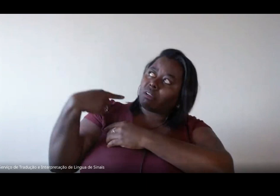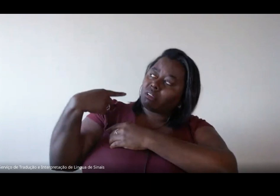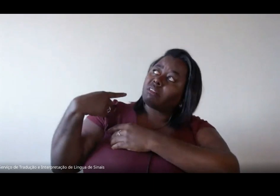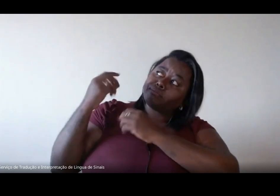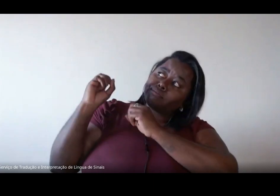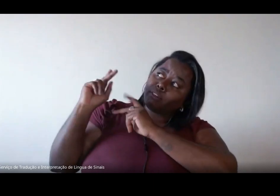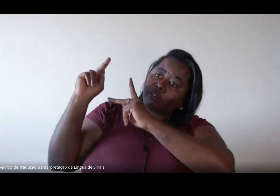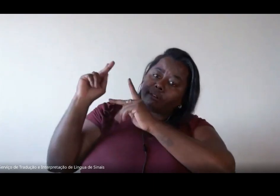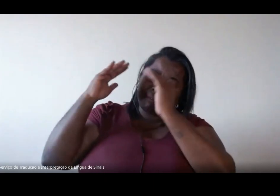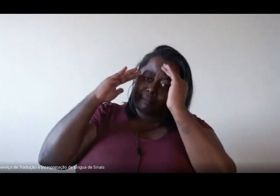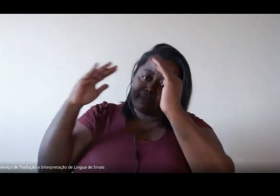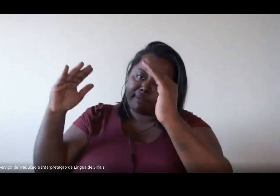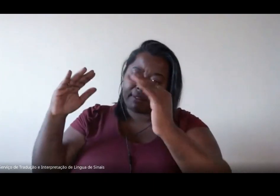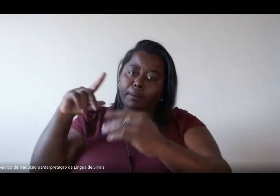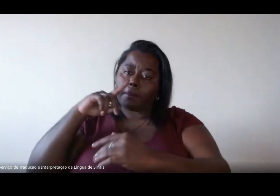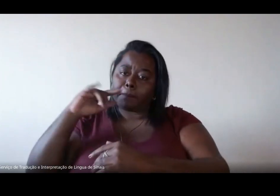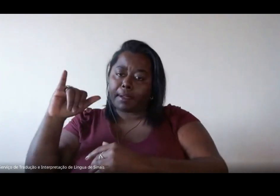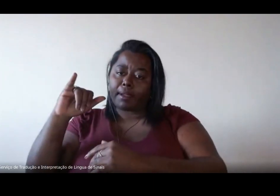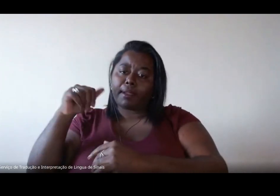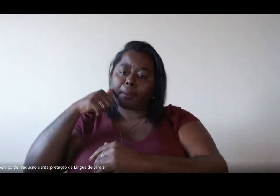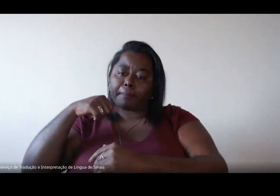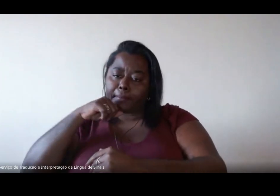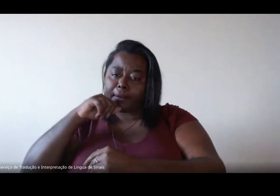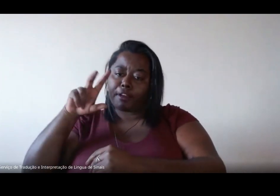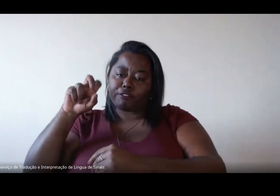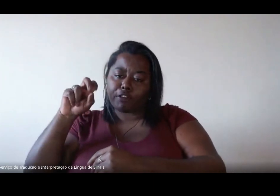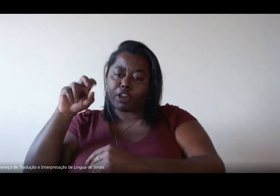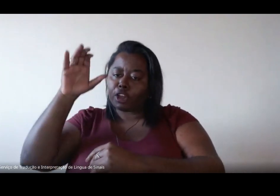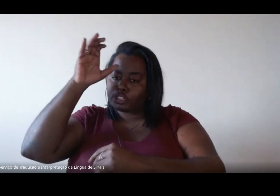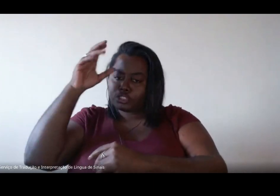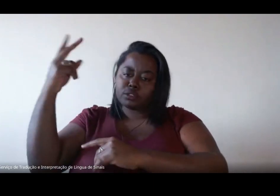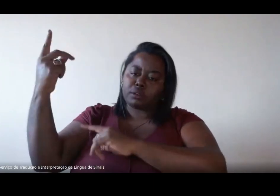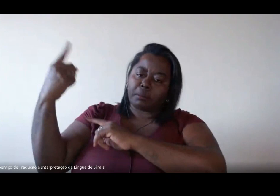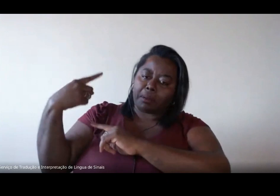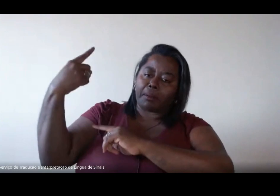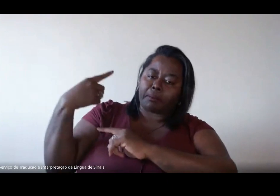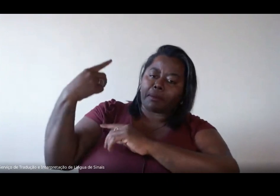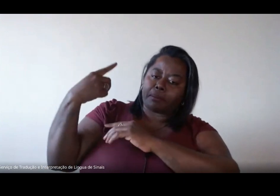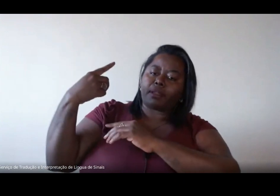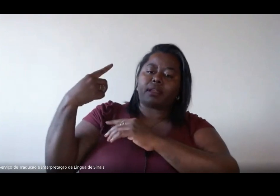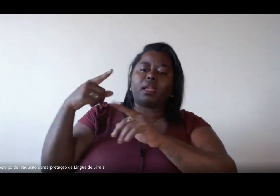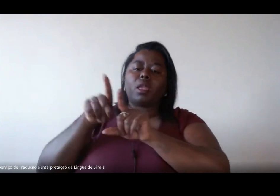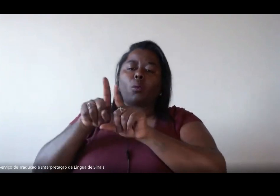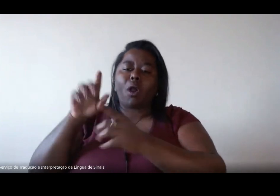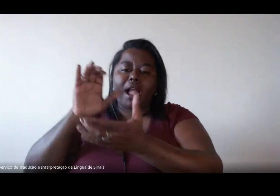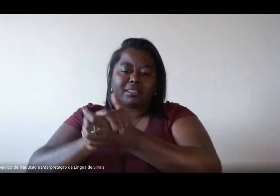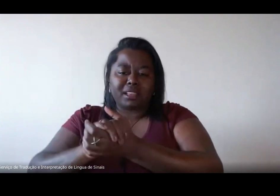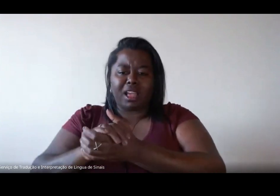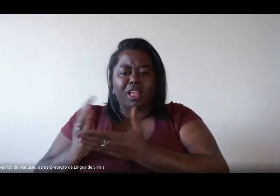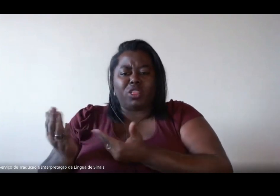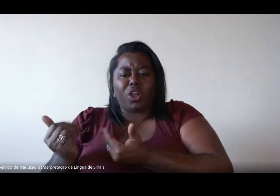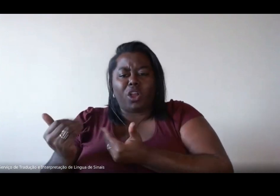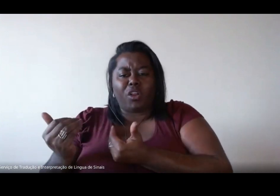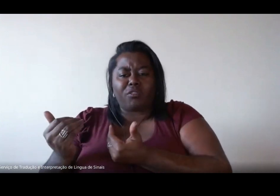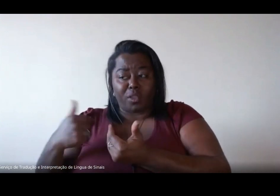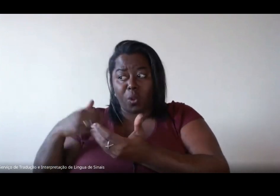família, pelo pai, pela mãe, pela avó, pelo tio, pela tia. A gente escuta, escuta, escuta. Como esse negócio de casar nova,